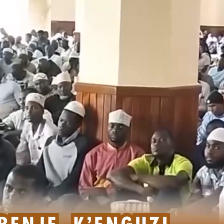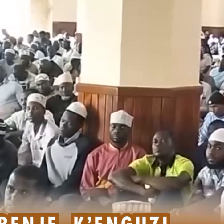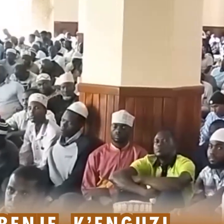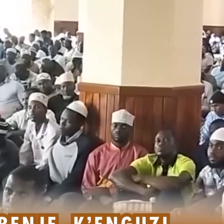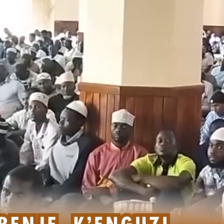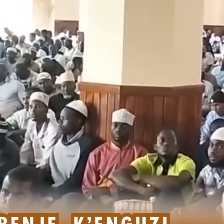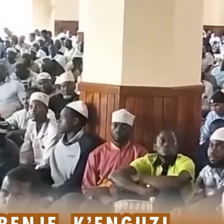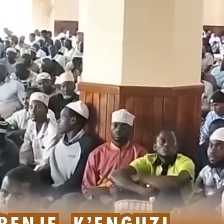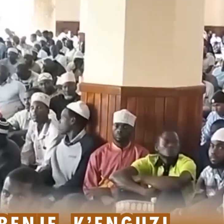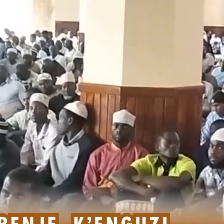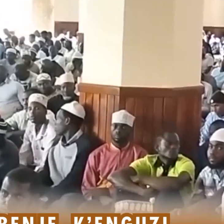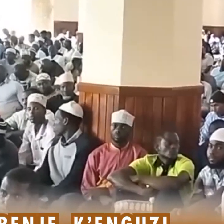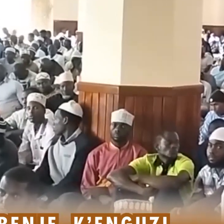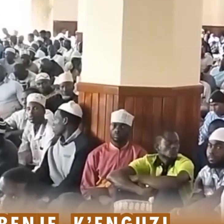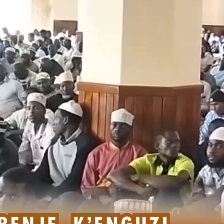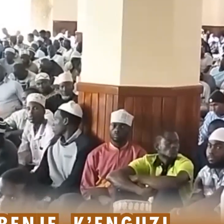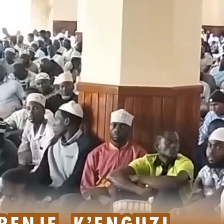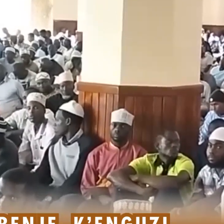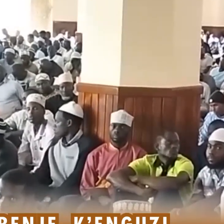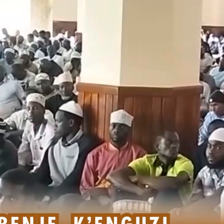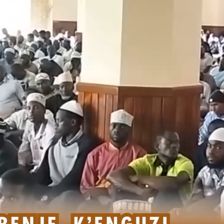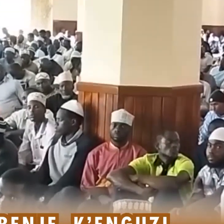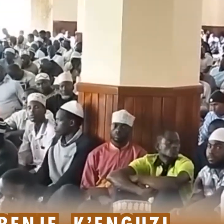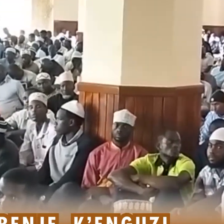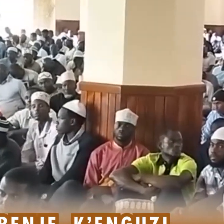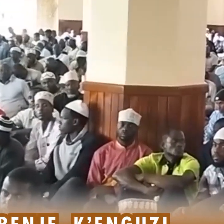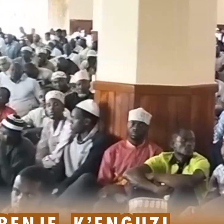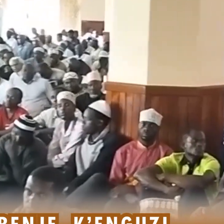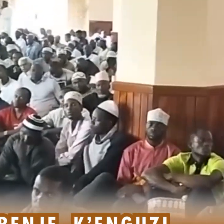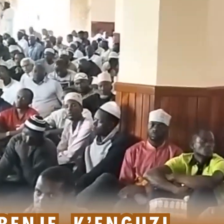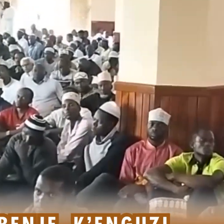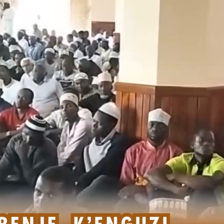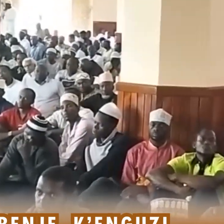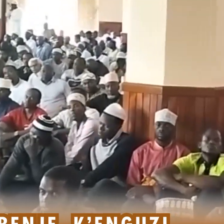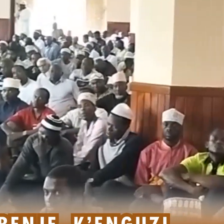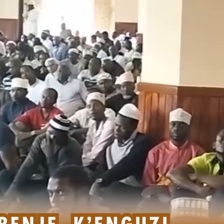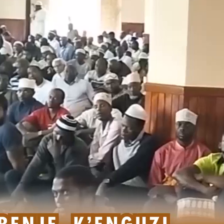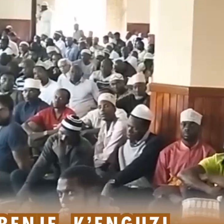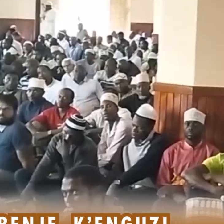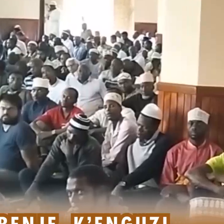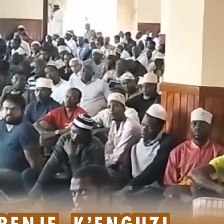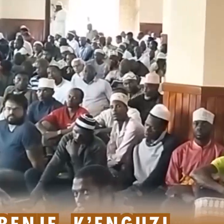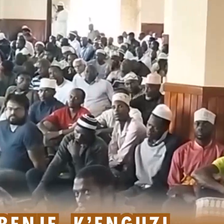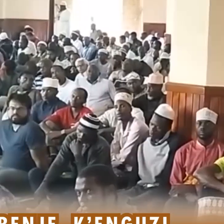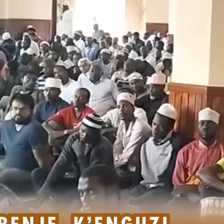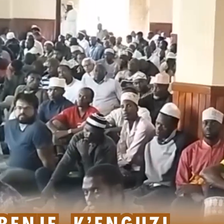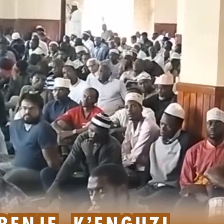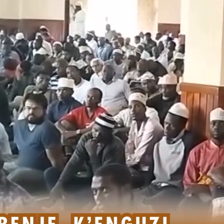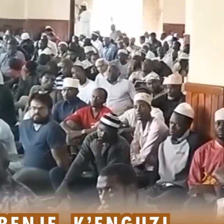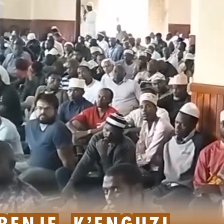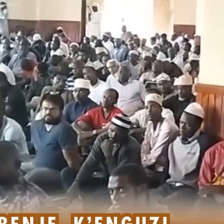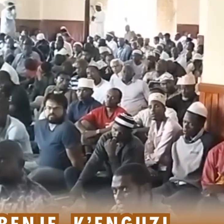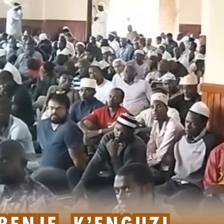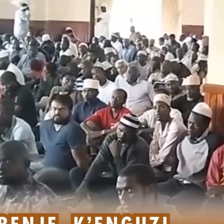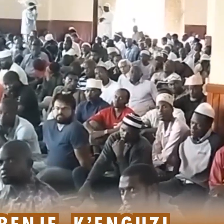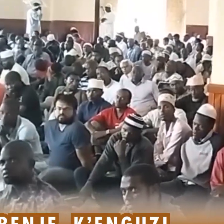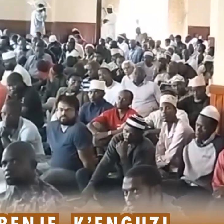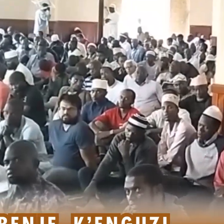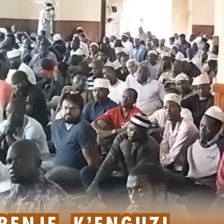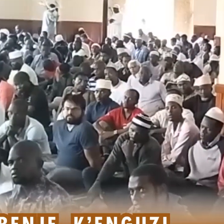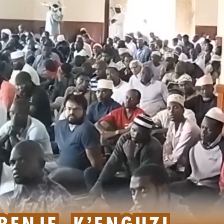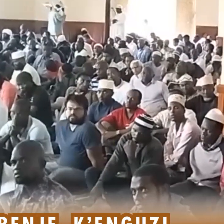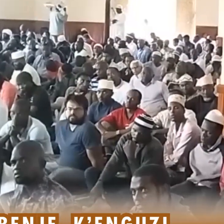chitufu. Era na achire mirako. Era ne wabaya abantu nga bayivu. Nga olaba